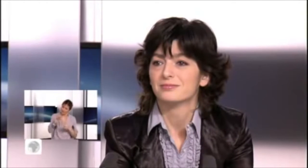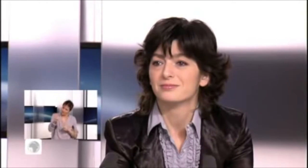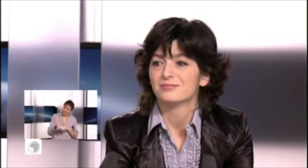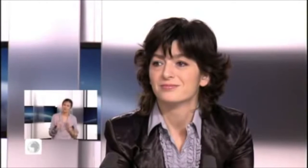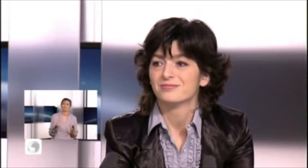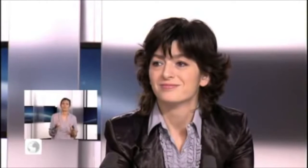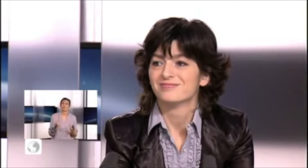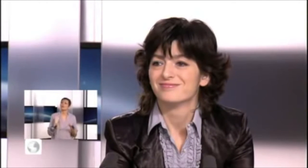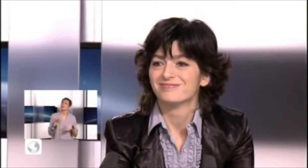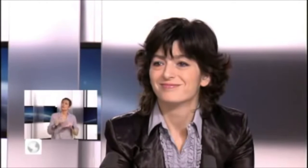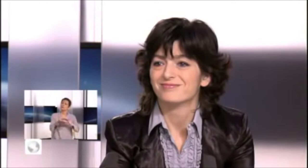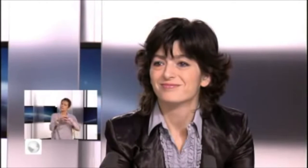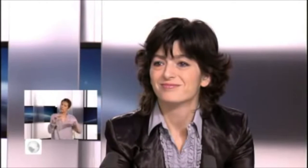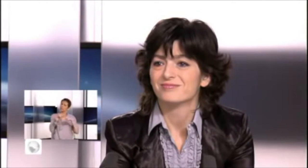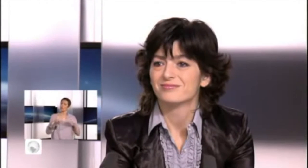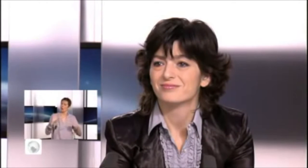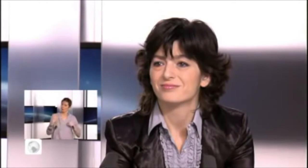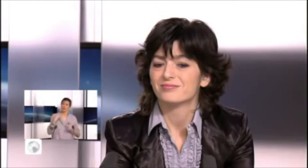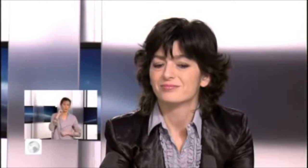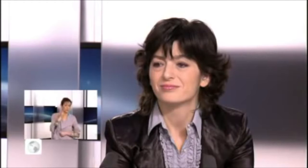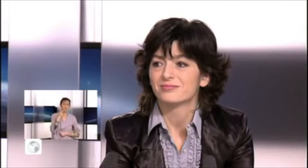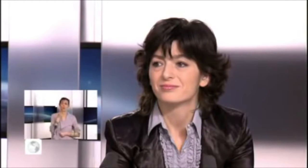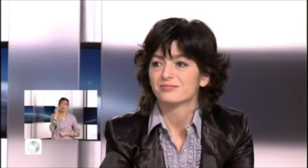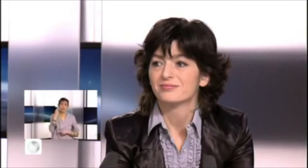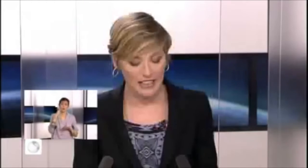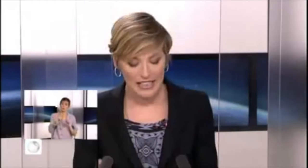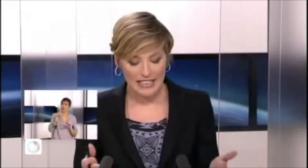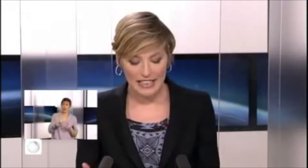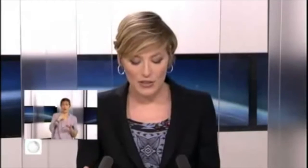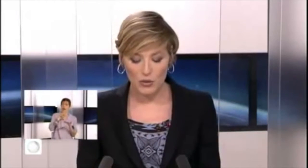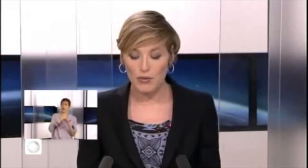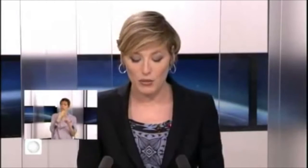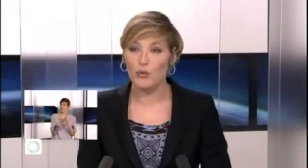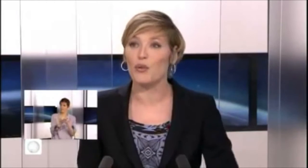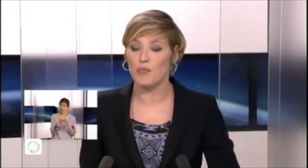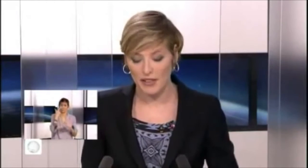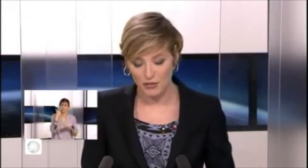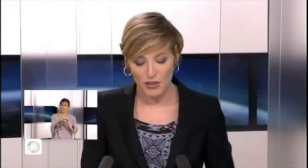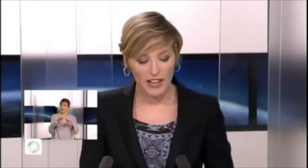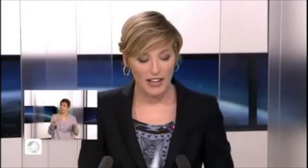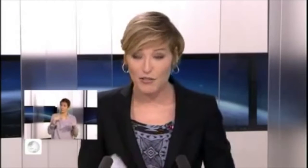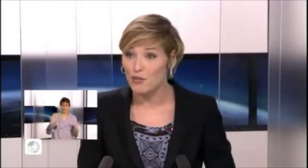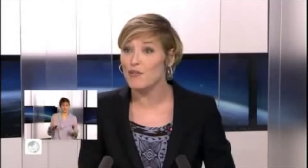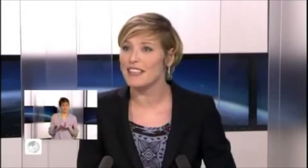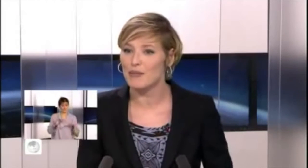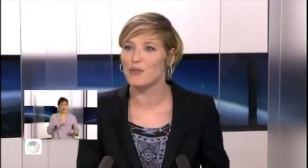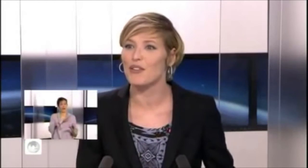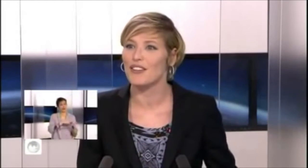sur scène, il y a des comédiens entendants et sourds et une interprète fait le lien. C'est le cas sur le plateau, donc bienvenue à vous. Merci beaucoup